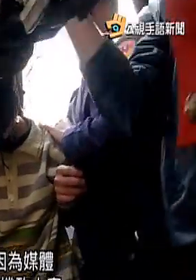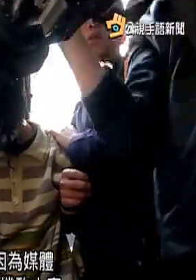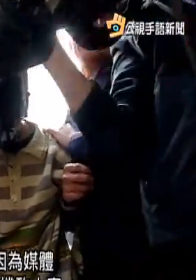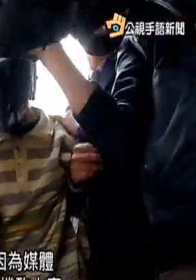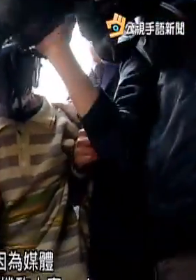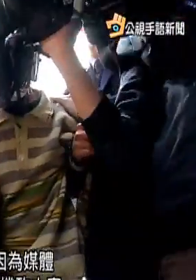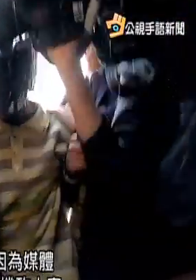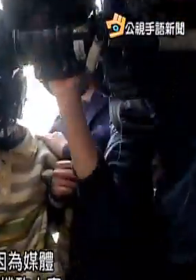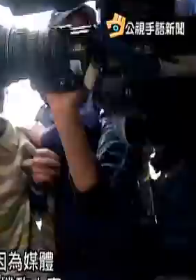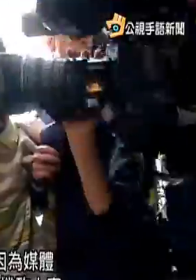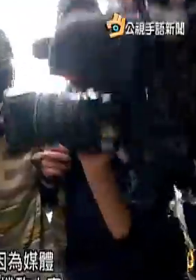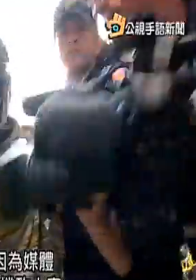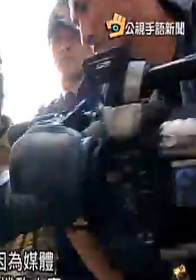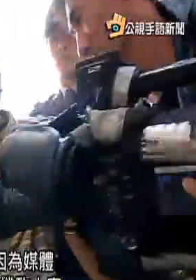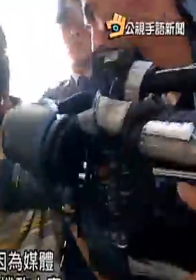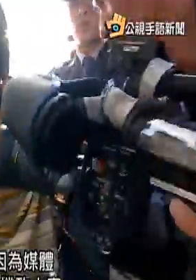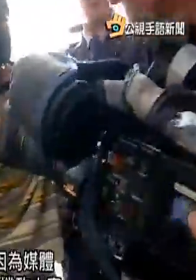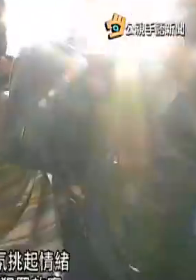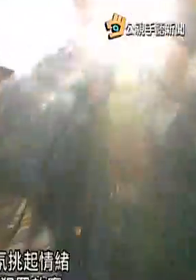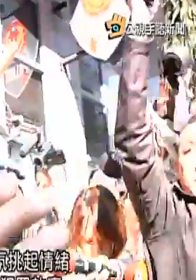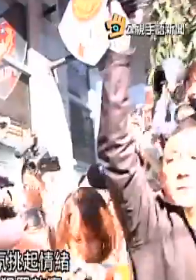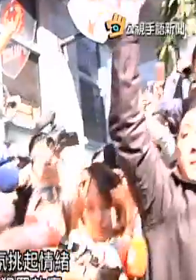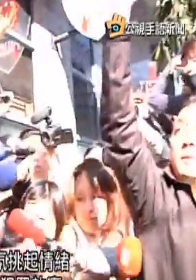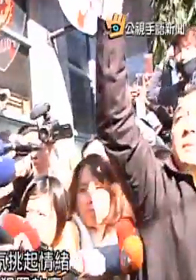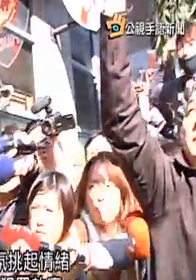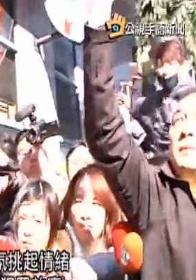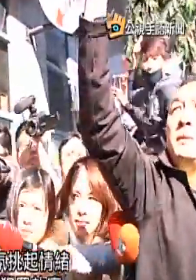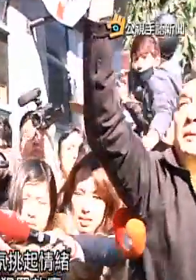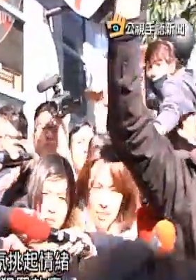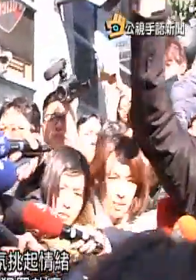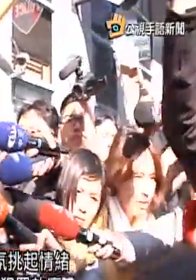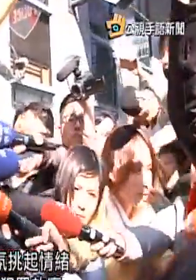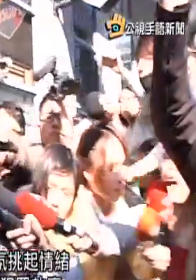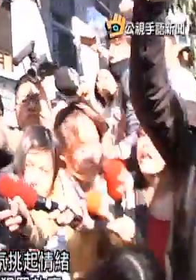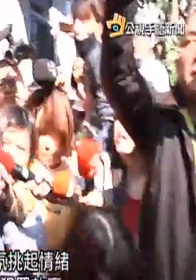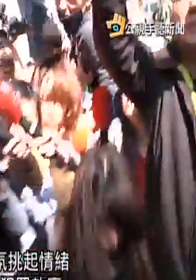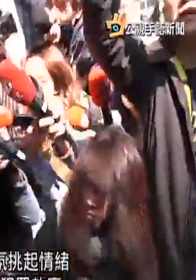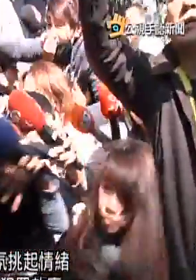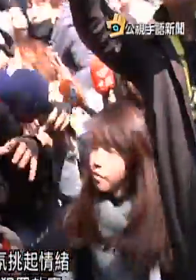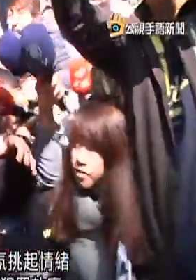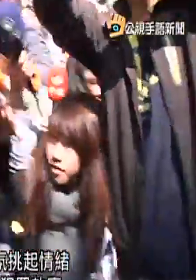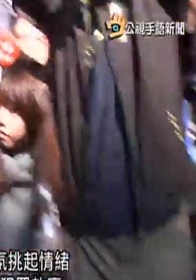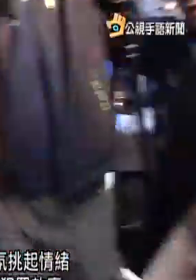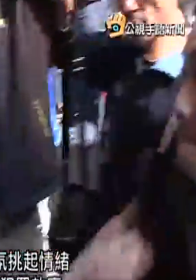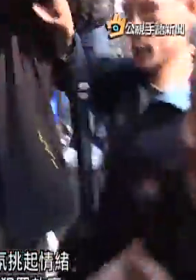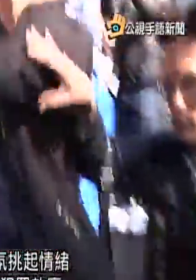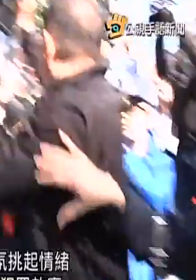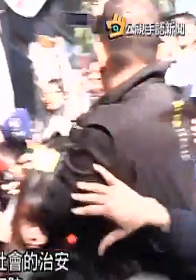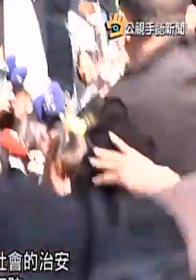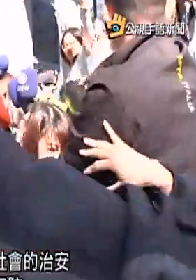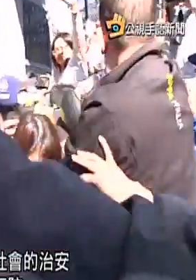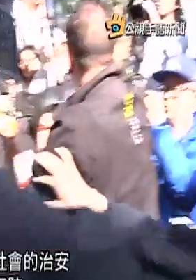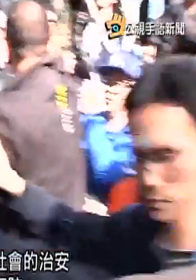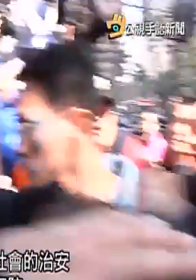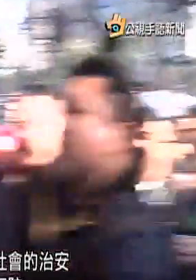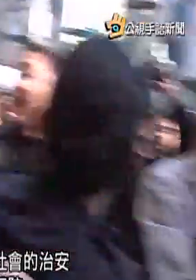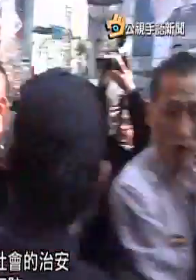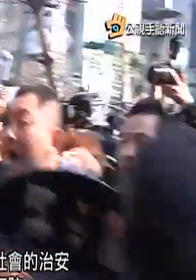体不断的播报随机砍人案，被紧绷的气氛挑起情绪，而产生模仿犯罪效应。这种影响对社会的治安不